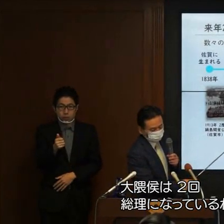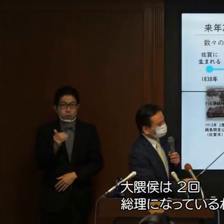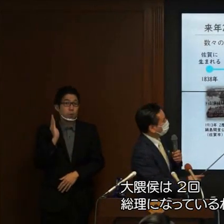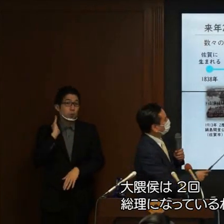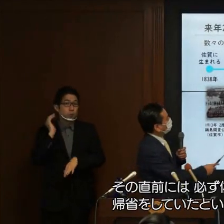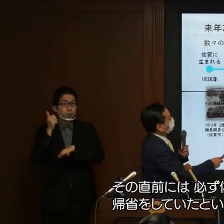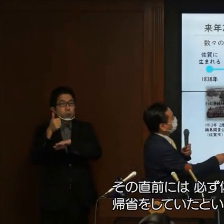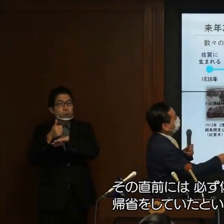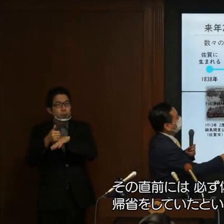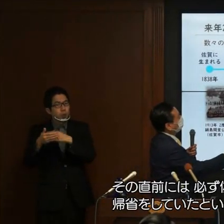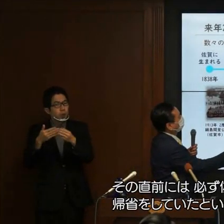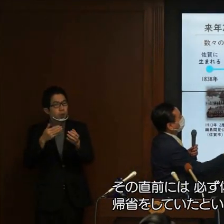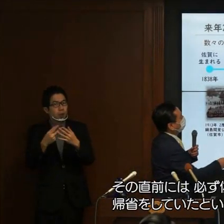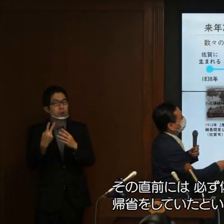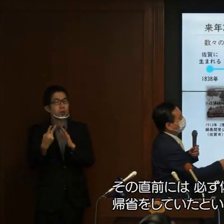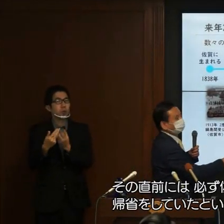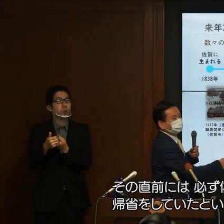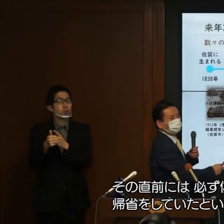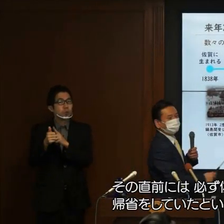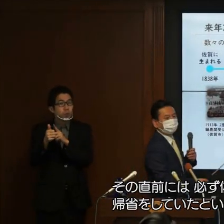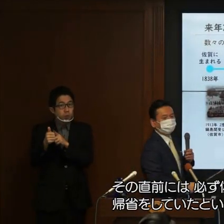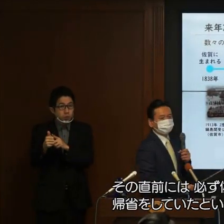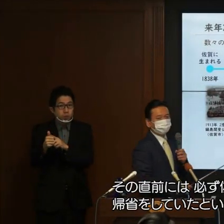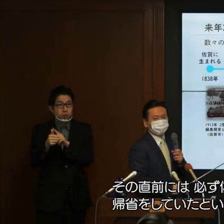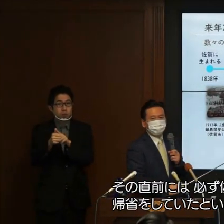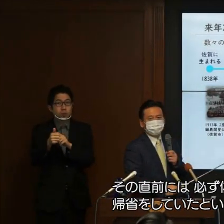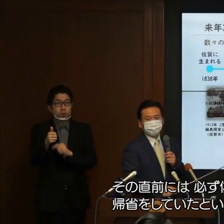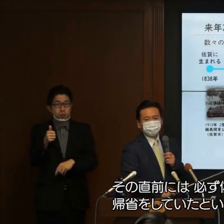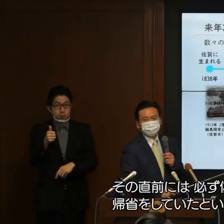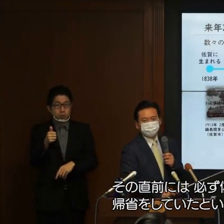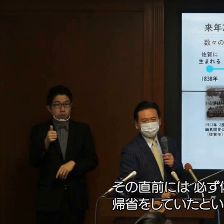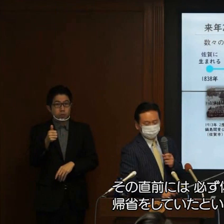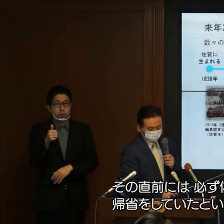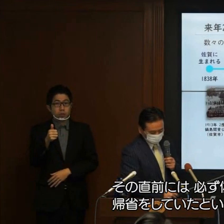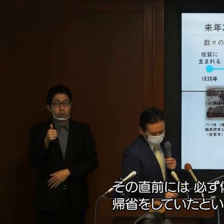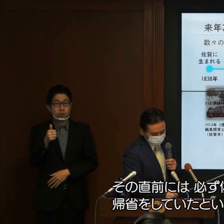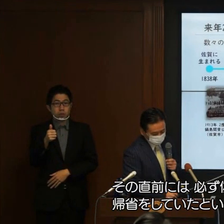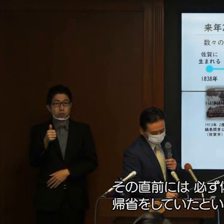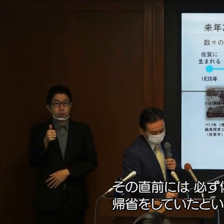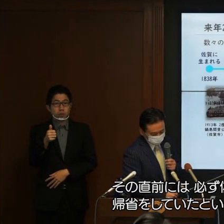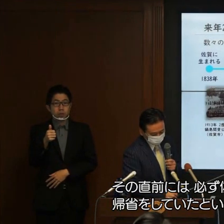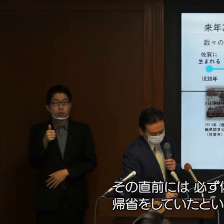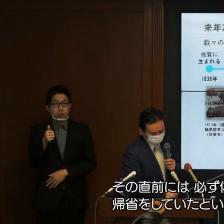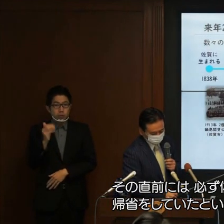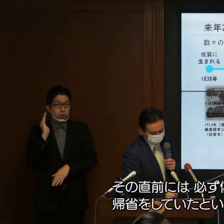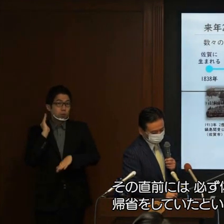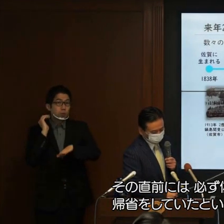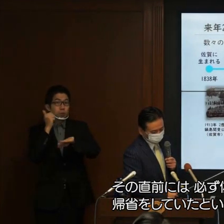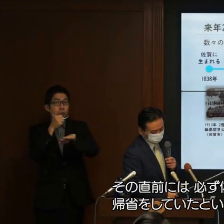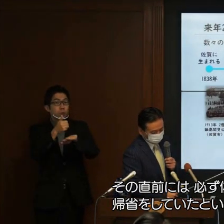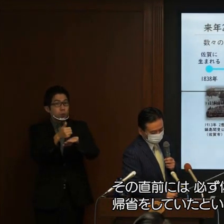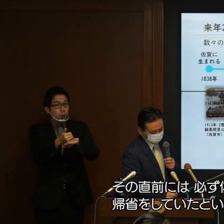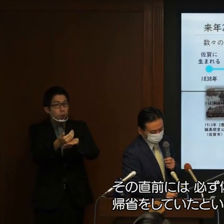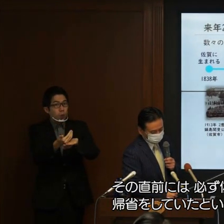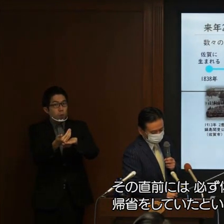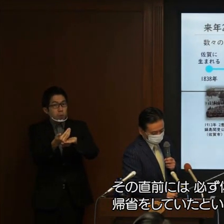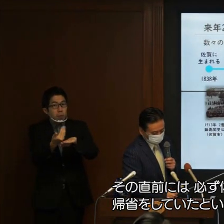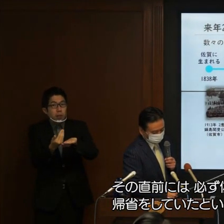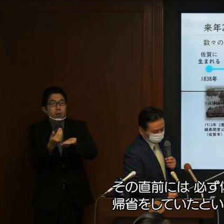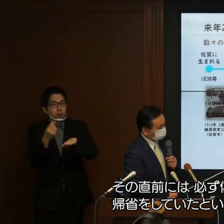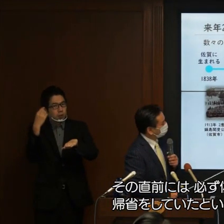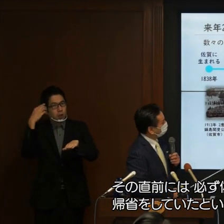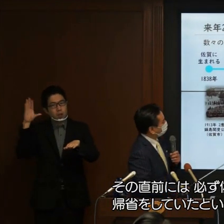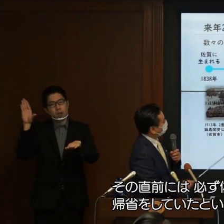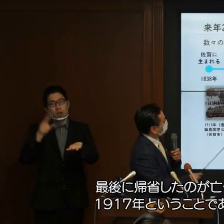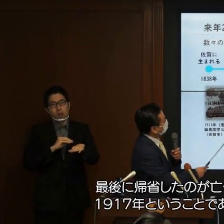けですけれども、その直前には必ずさらに規制をしていたということでありまして